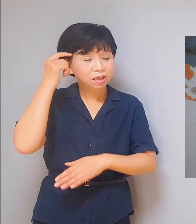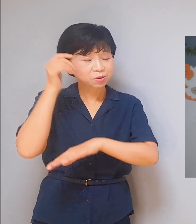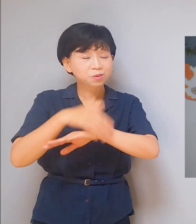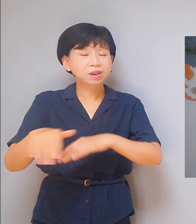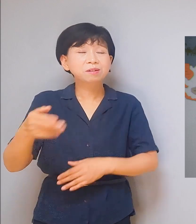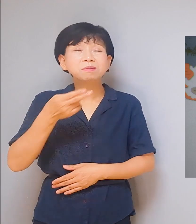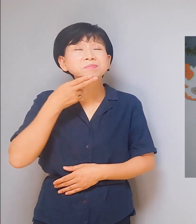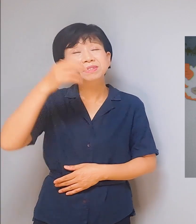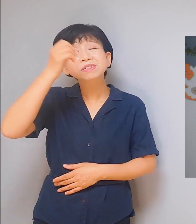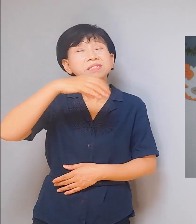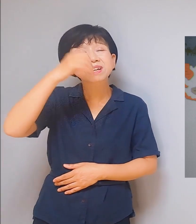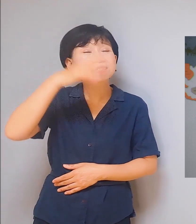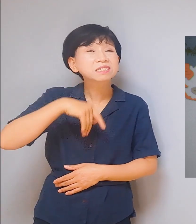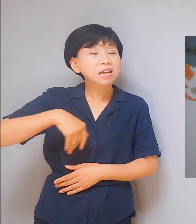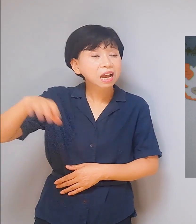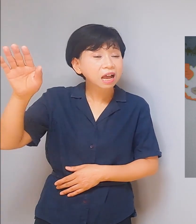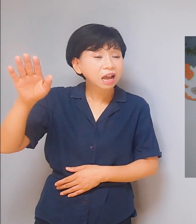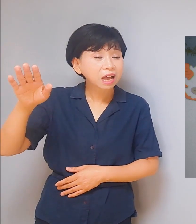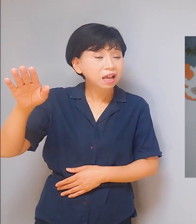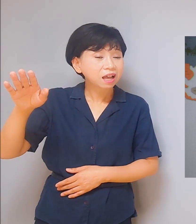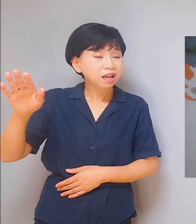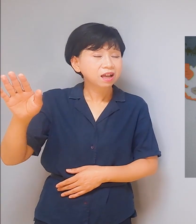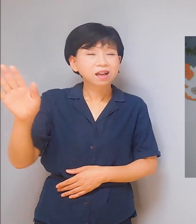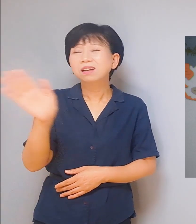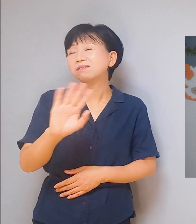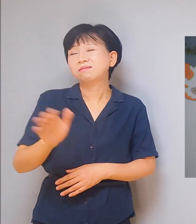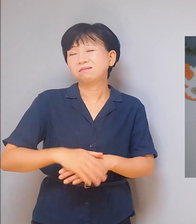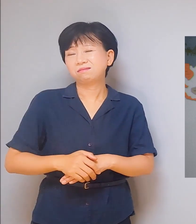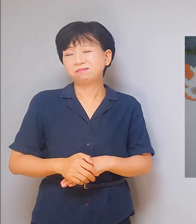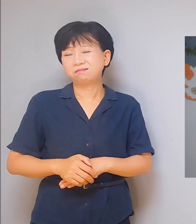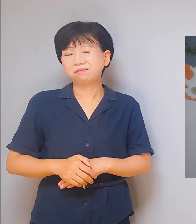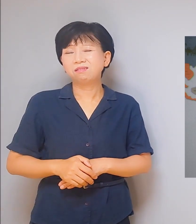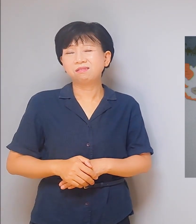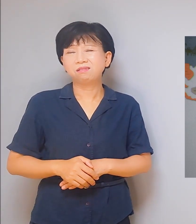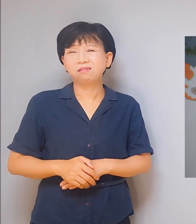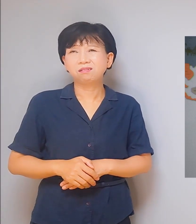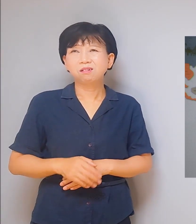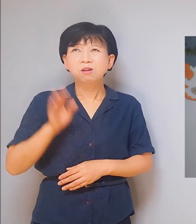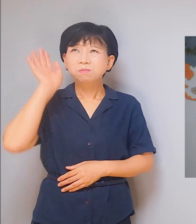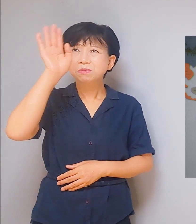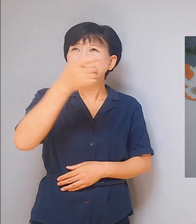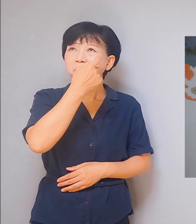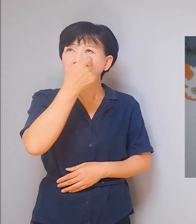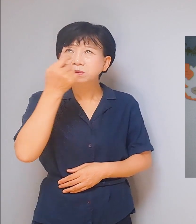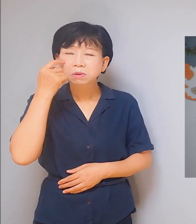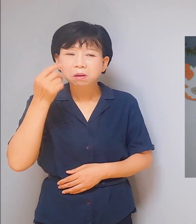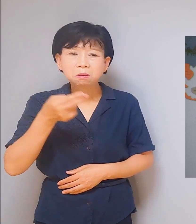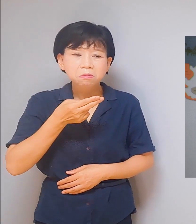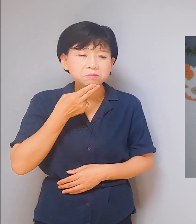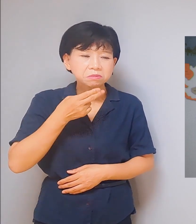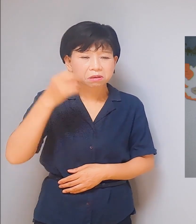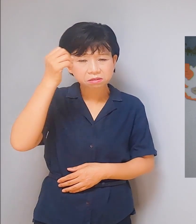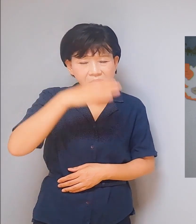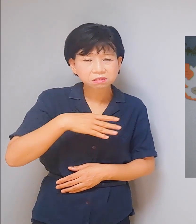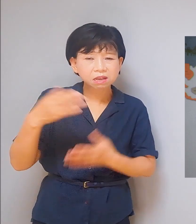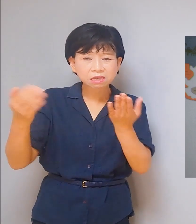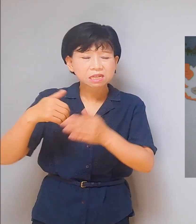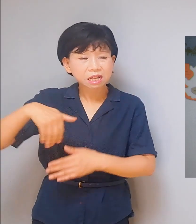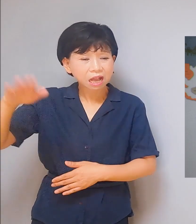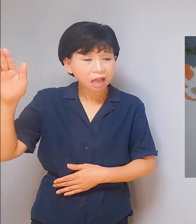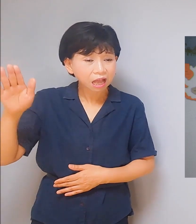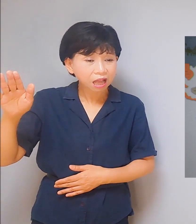없이 갈까요? 아무 자본 없이 갈까요? 미래도 없는데 보장도 없이 그냥 1년 동안 그곳에서 일하러